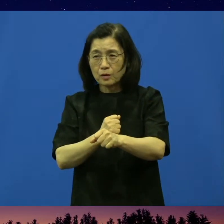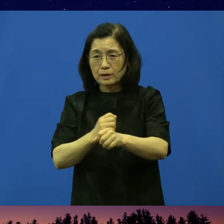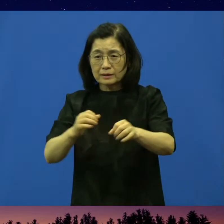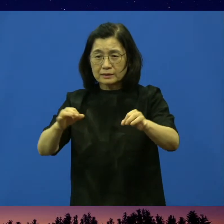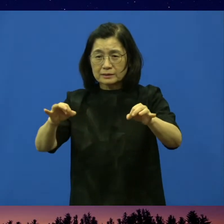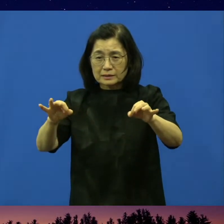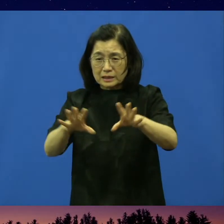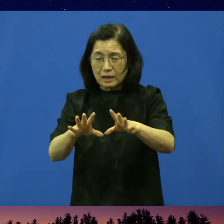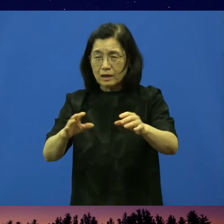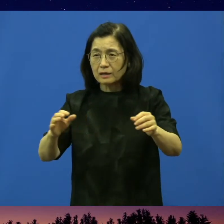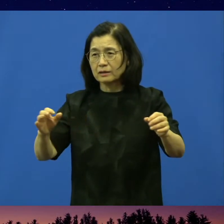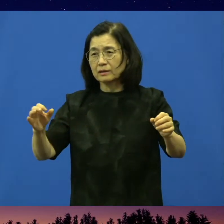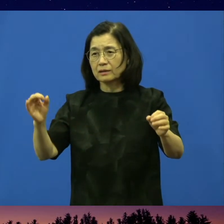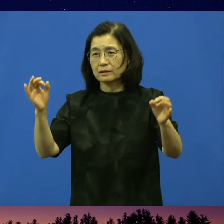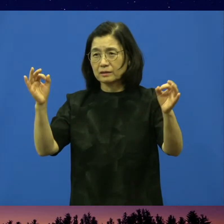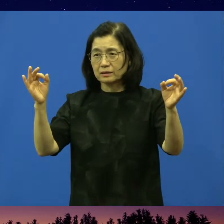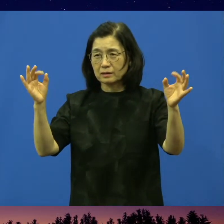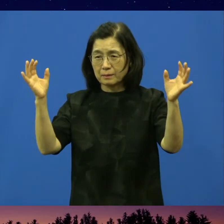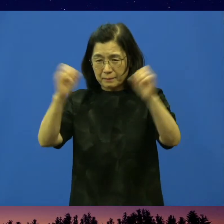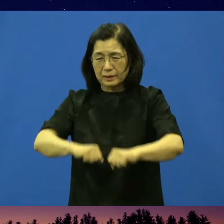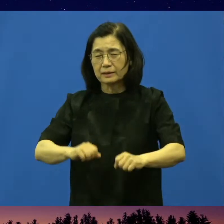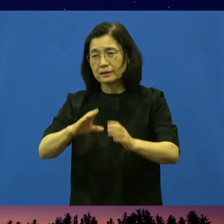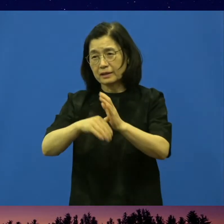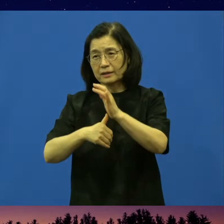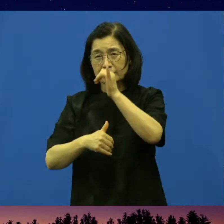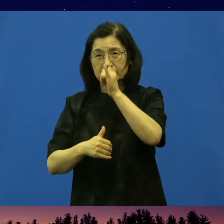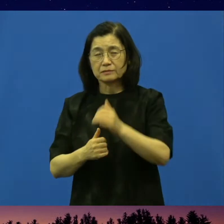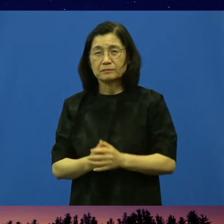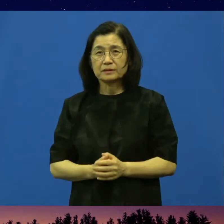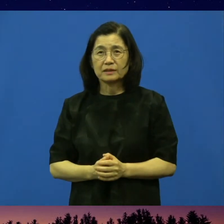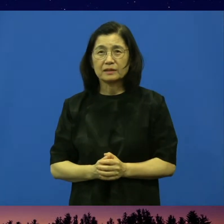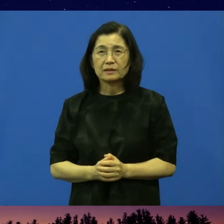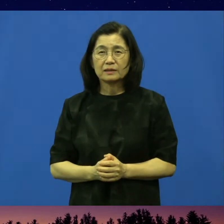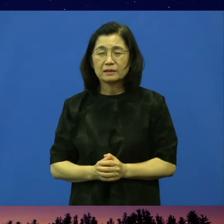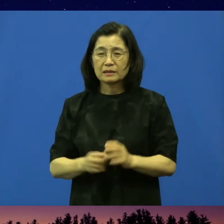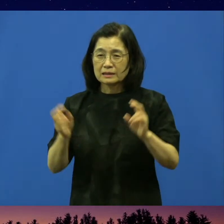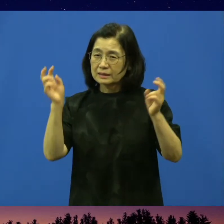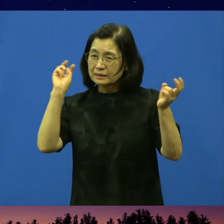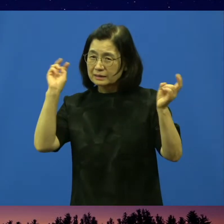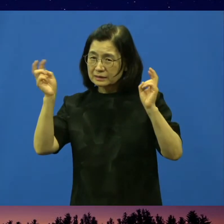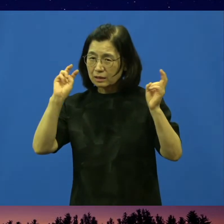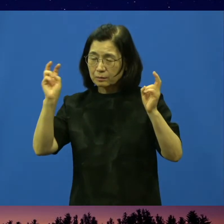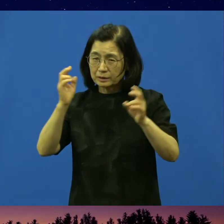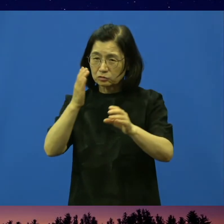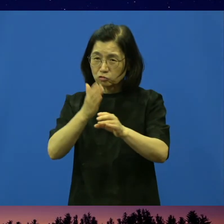여러분, 사업을 하다가요, 사기범으로 몰려서 감옥에 들어간 분들도 많이 계세요.